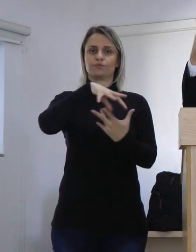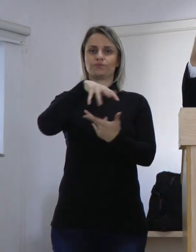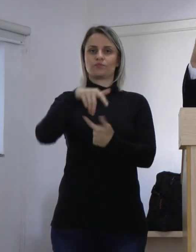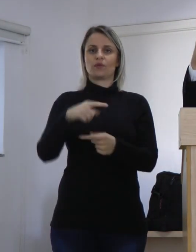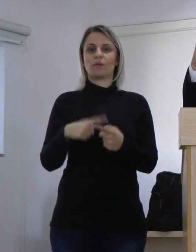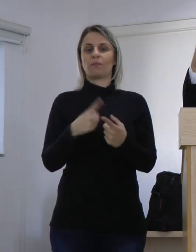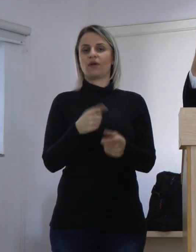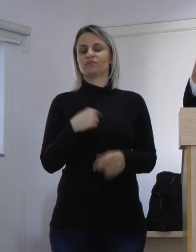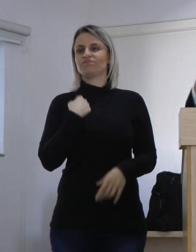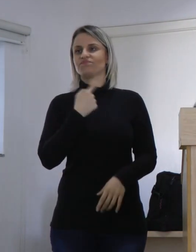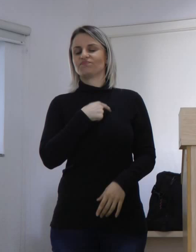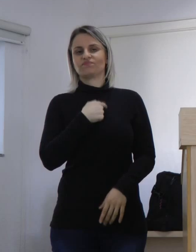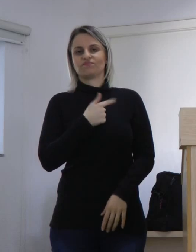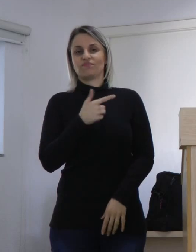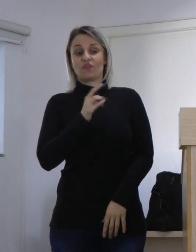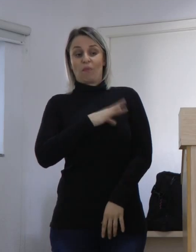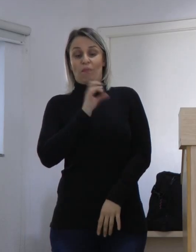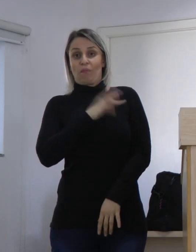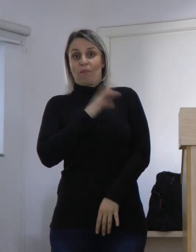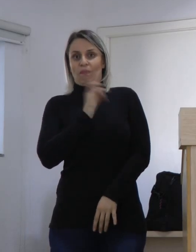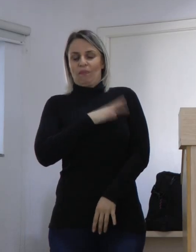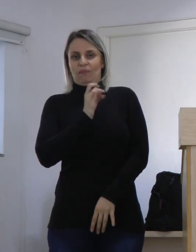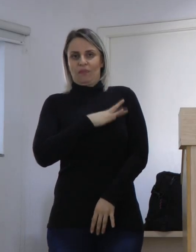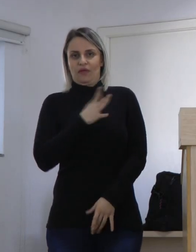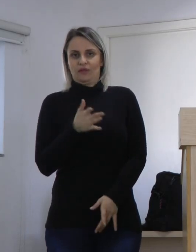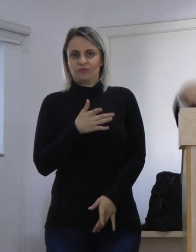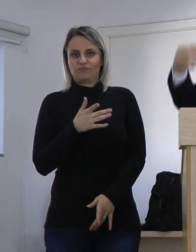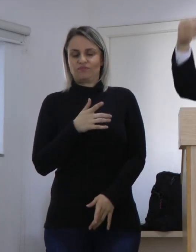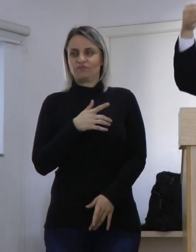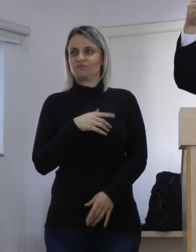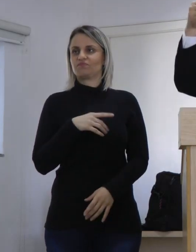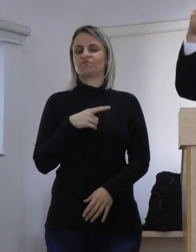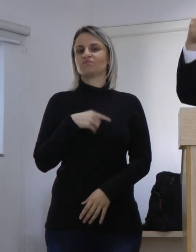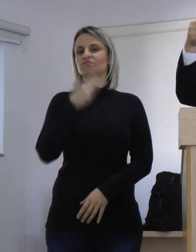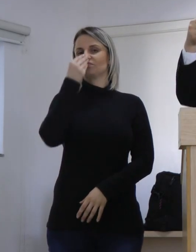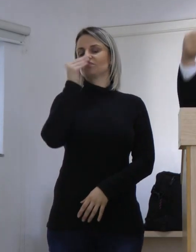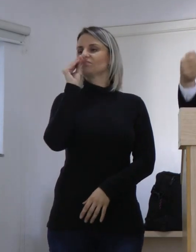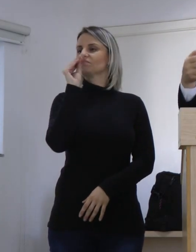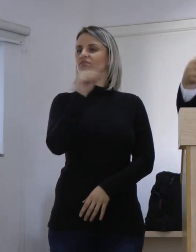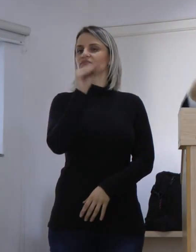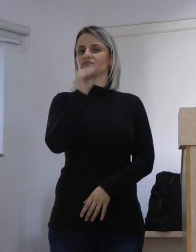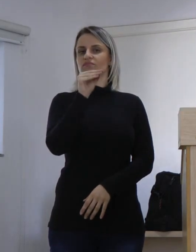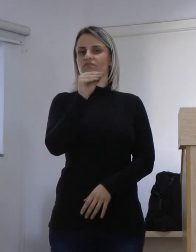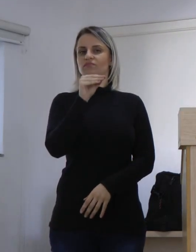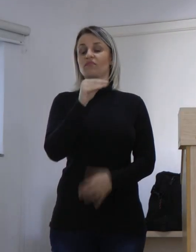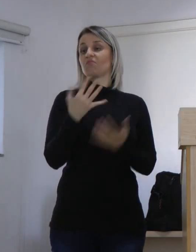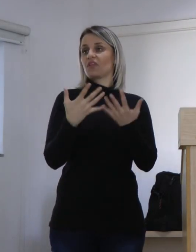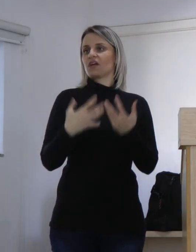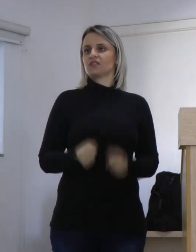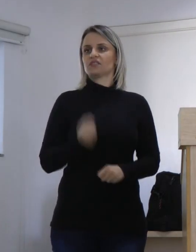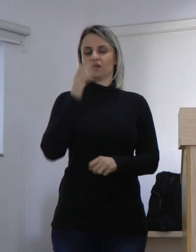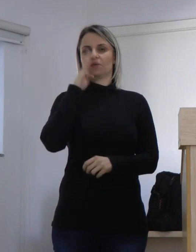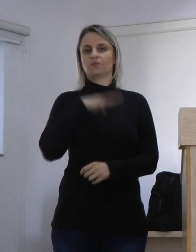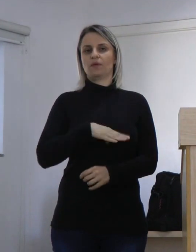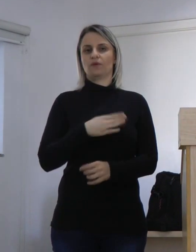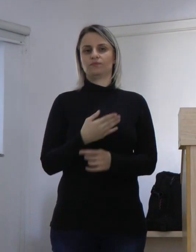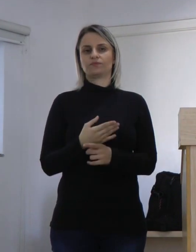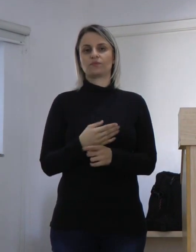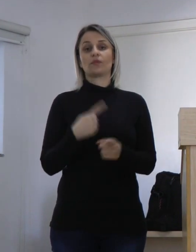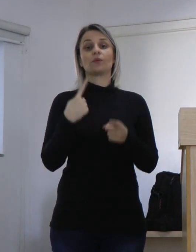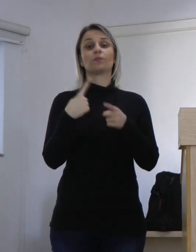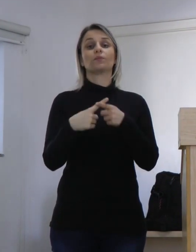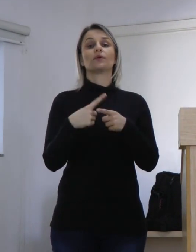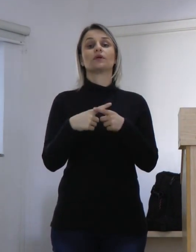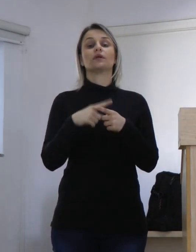covarde. A gente é omisso. Nós somos coniventes com o mal, porque nós